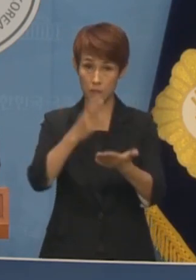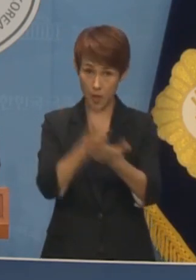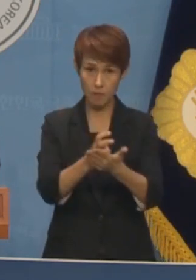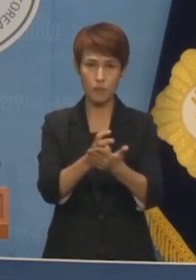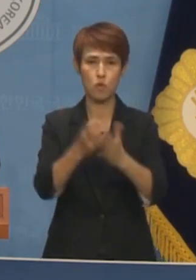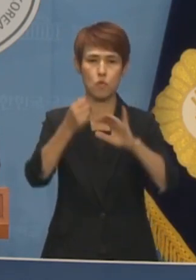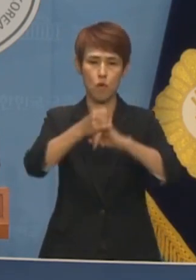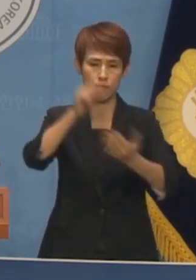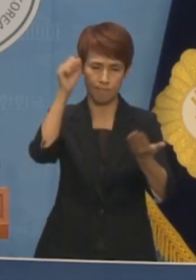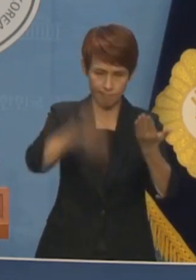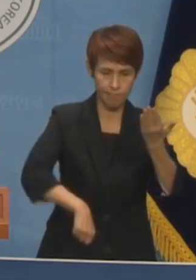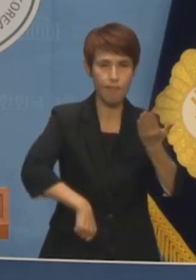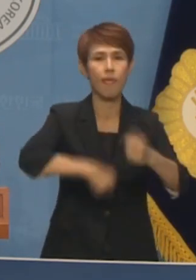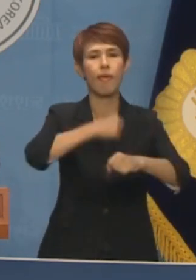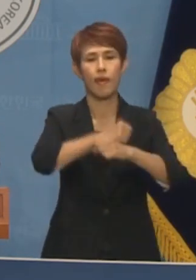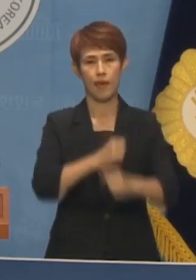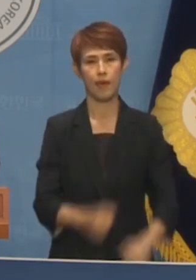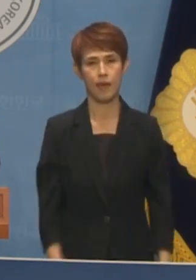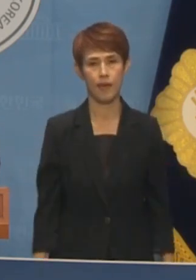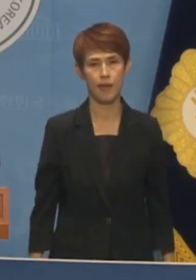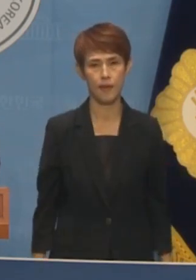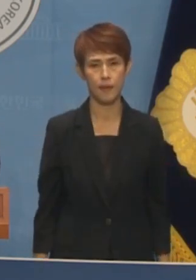반드시 통과시키겠습니다.